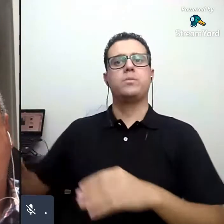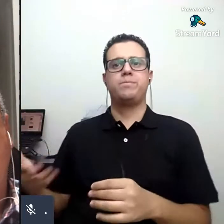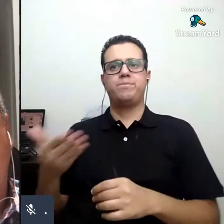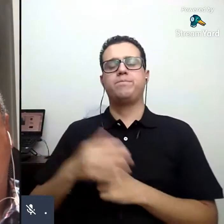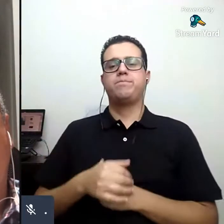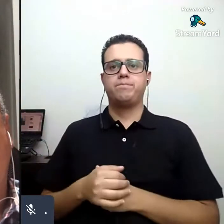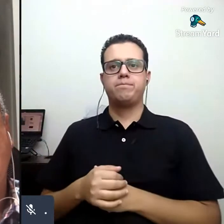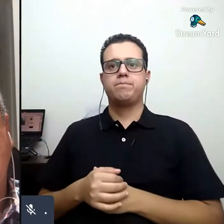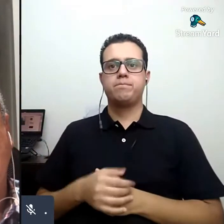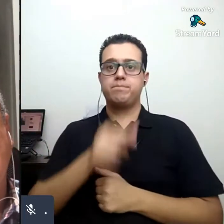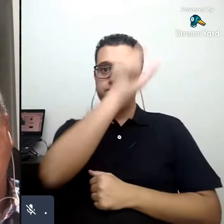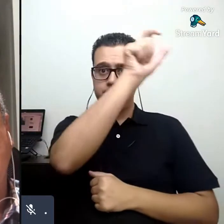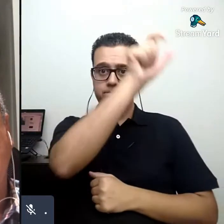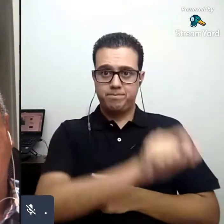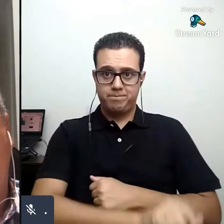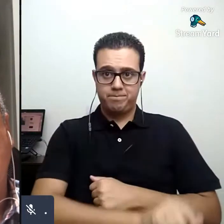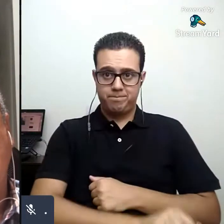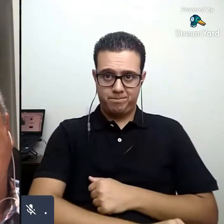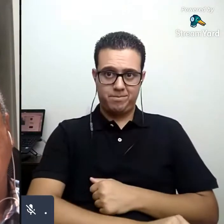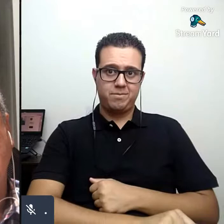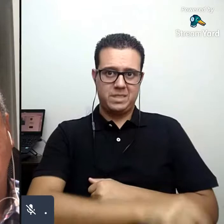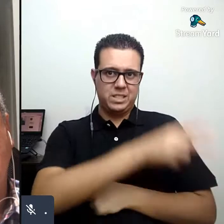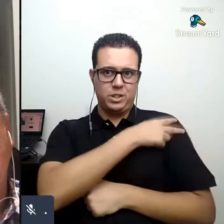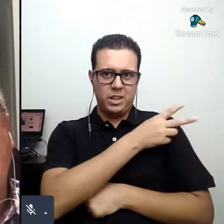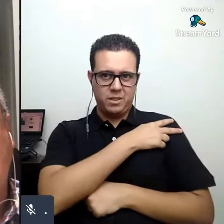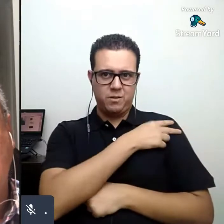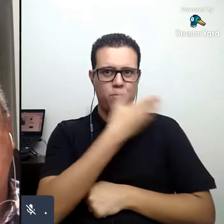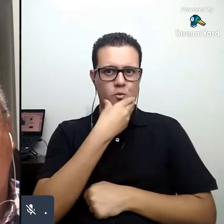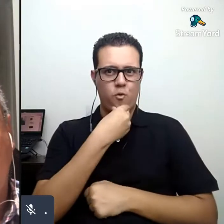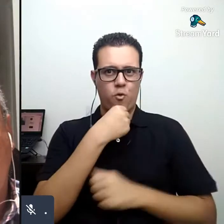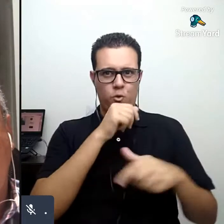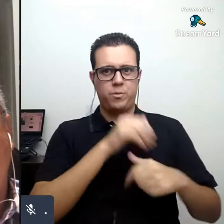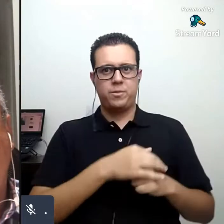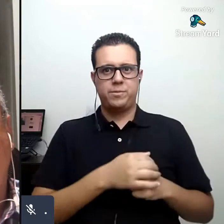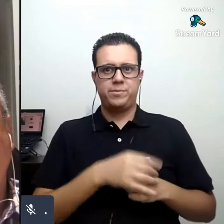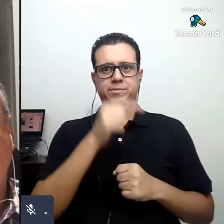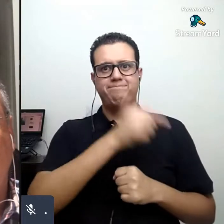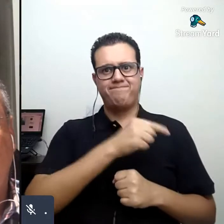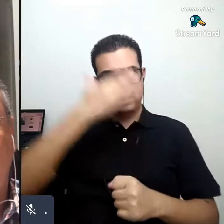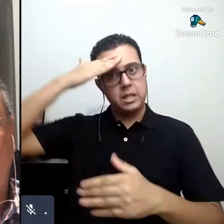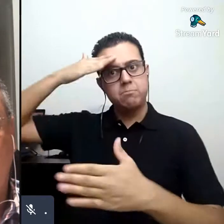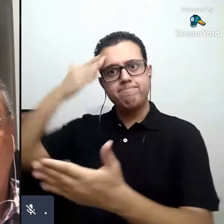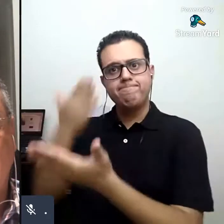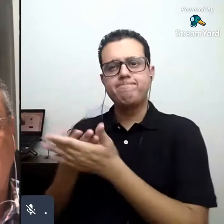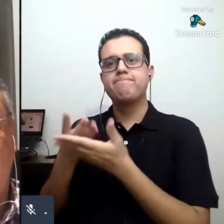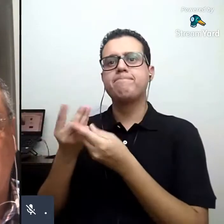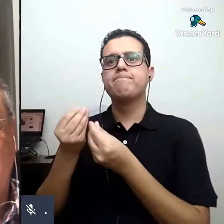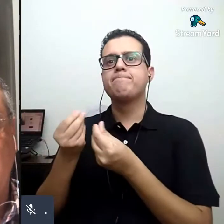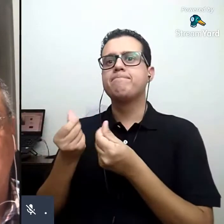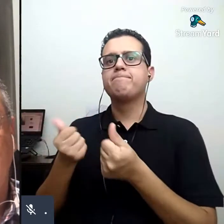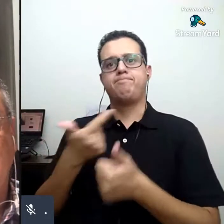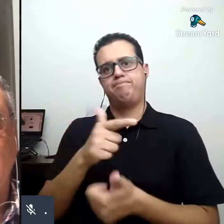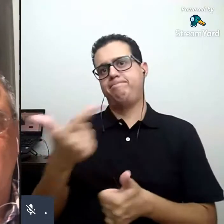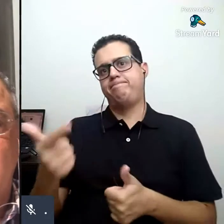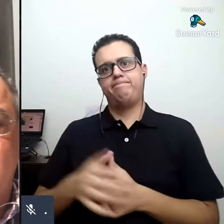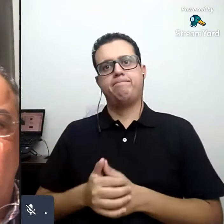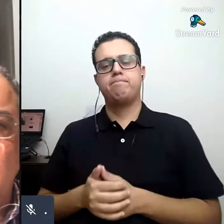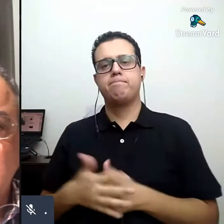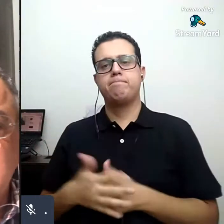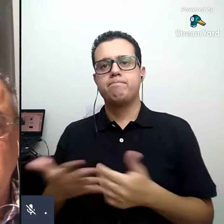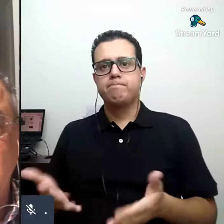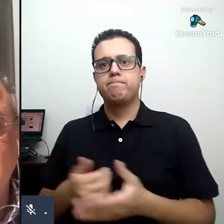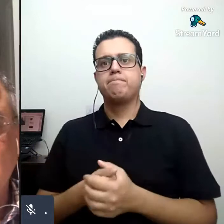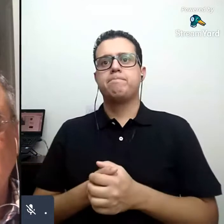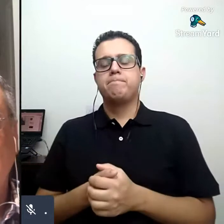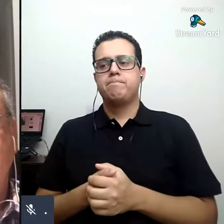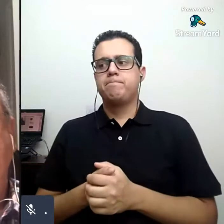toda uma sensibilidade de crença. Então, se eu for encontrar aqui